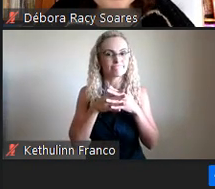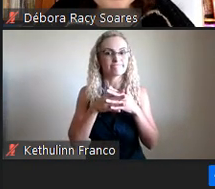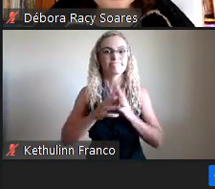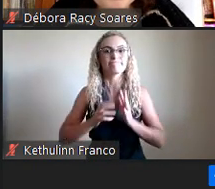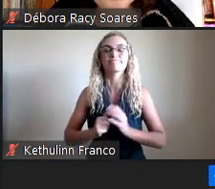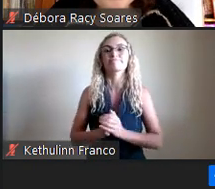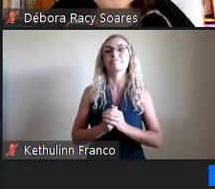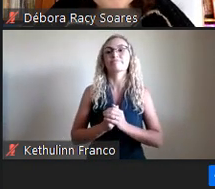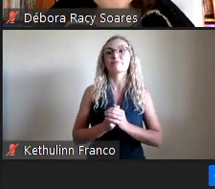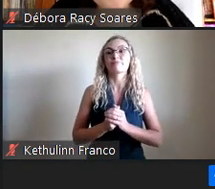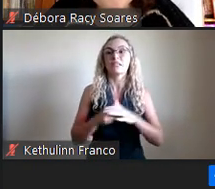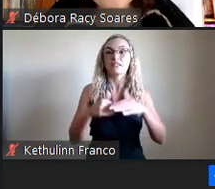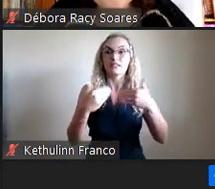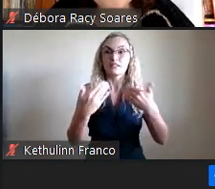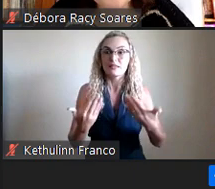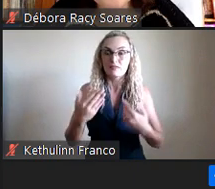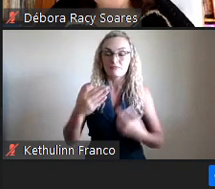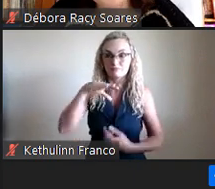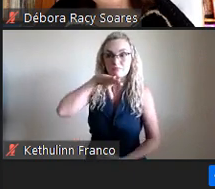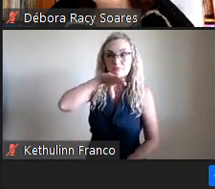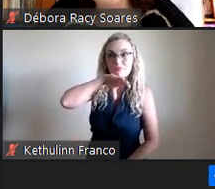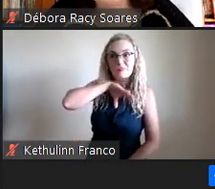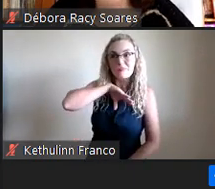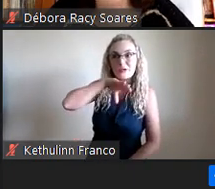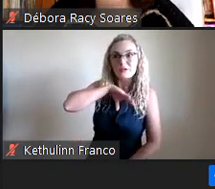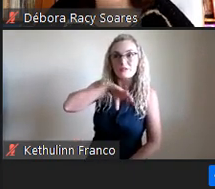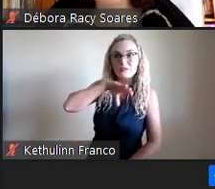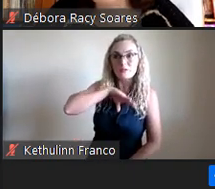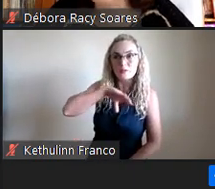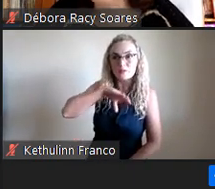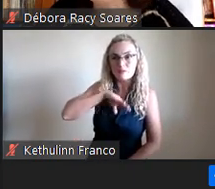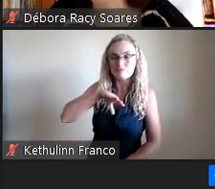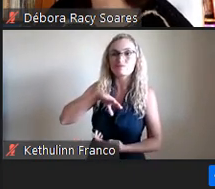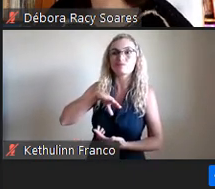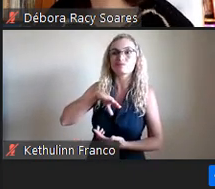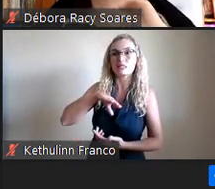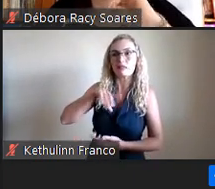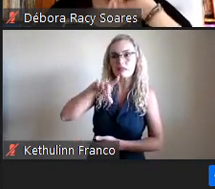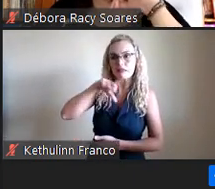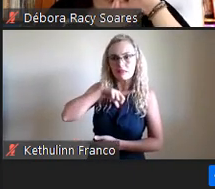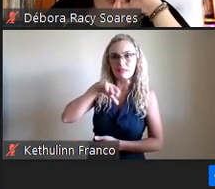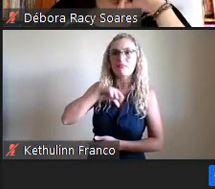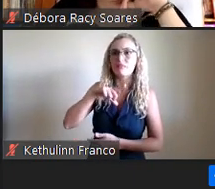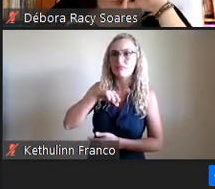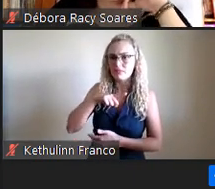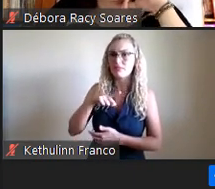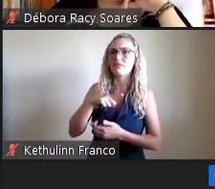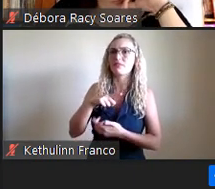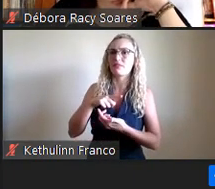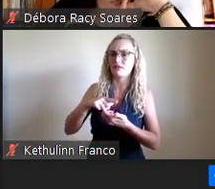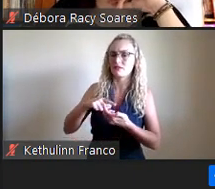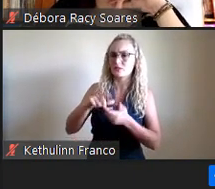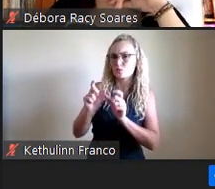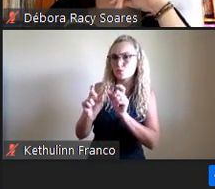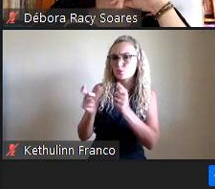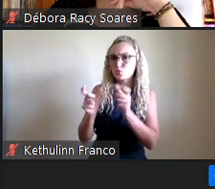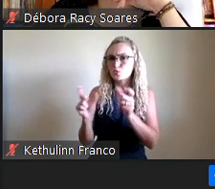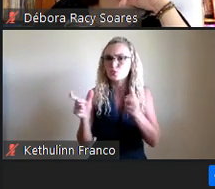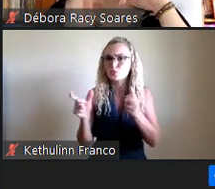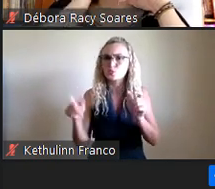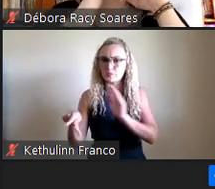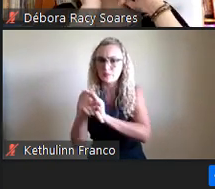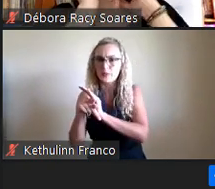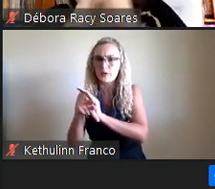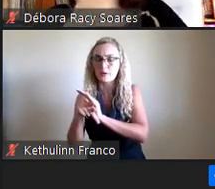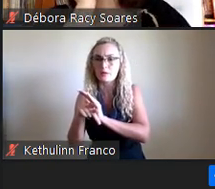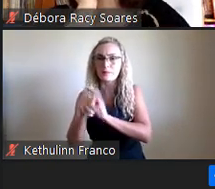somente na língua portuguesa. Na língua de sinais nós também temos essa complexidade, né? Acredito que na maioria dos idiomas